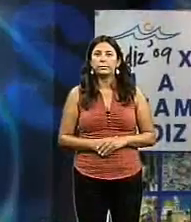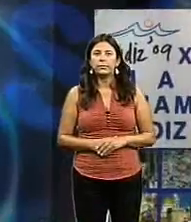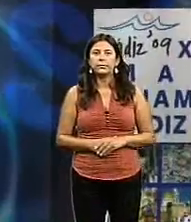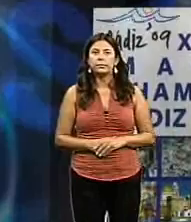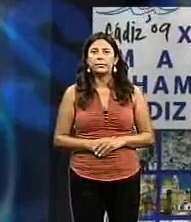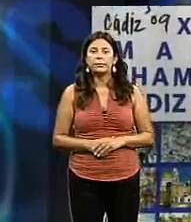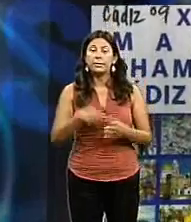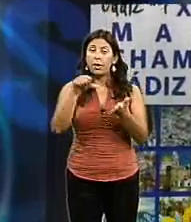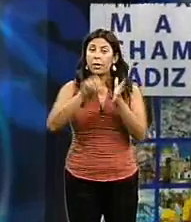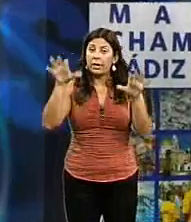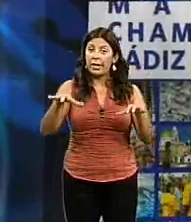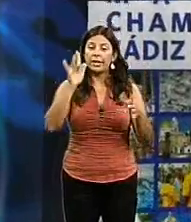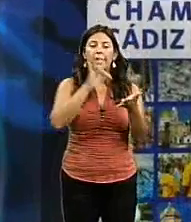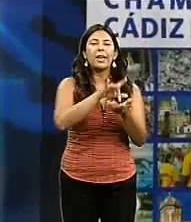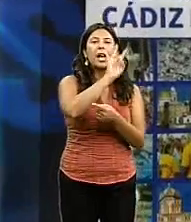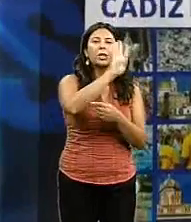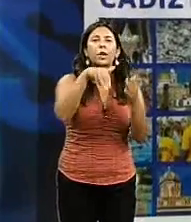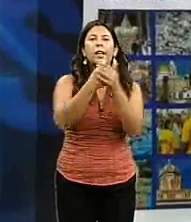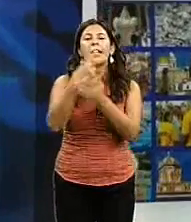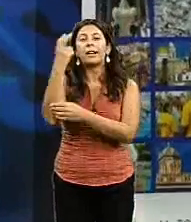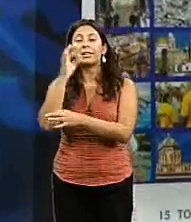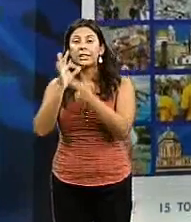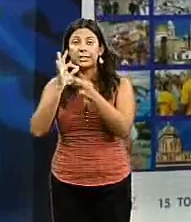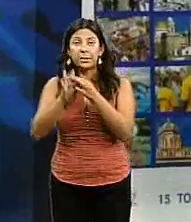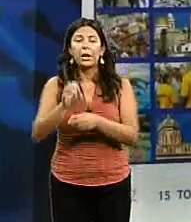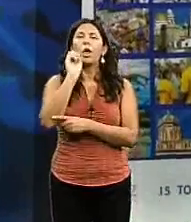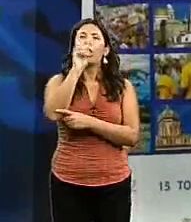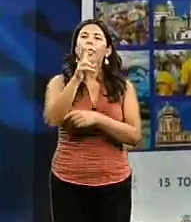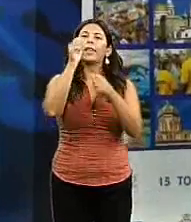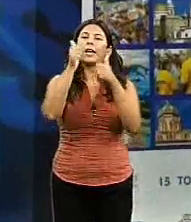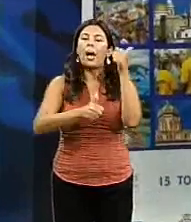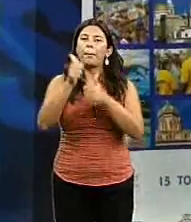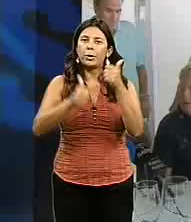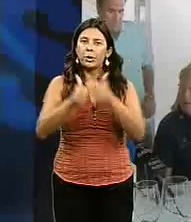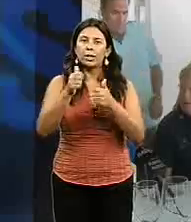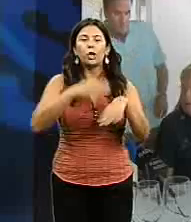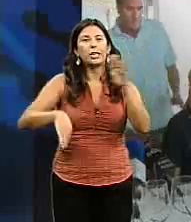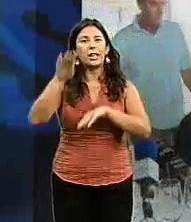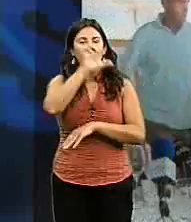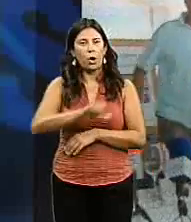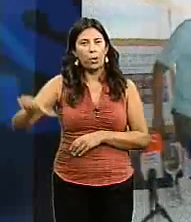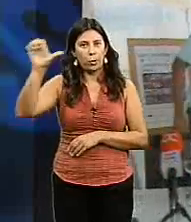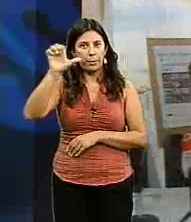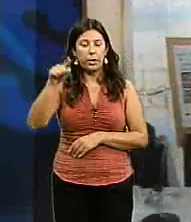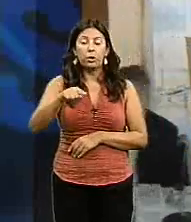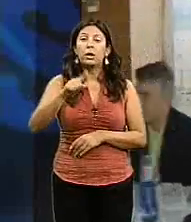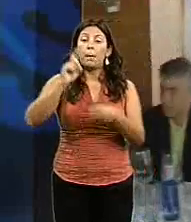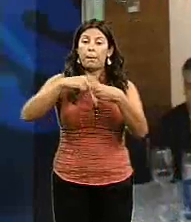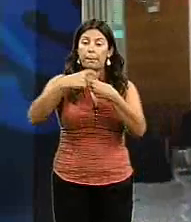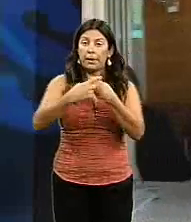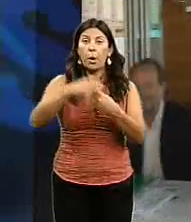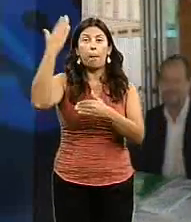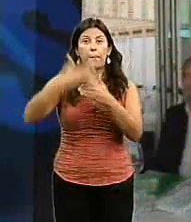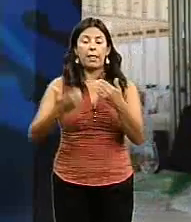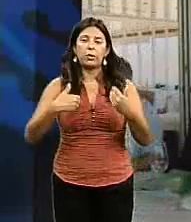Cádiz acoge del 14 al 20 de septiembre el 12º Campeonato Europeo de Natación Máster, una cita que acaba de cerrar su plazo de